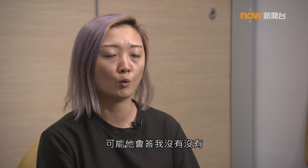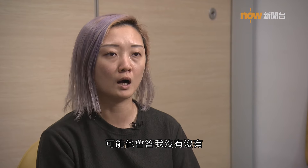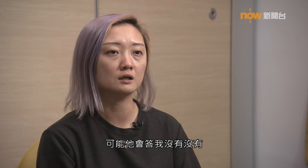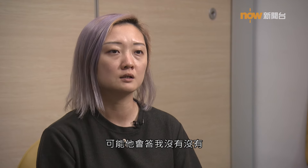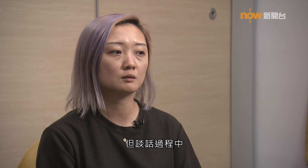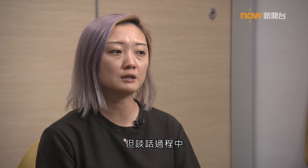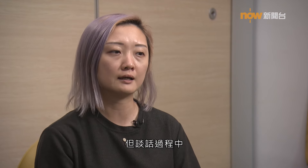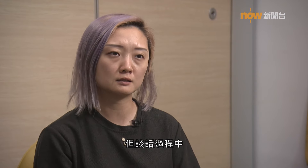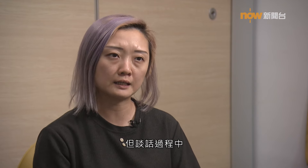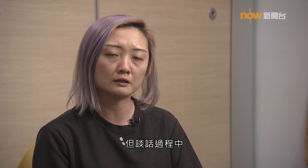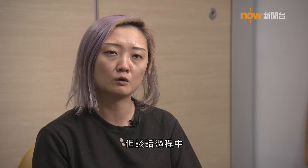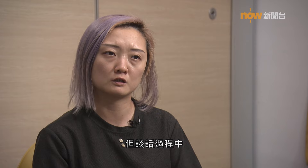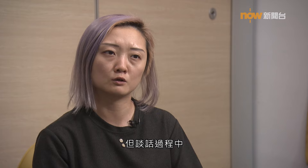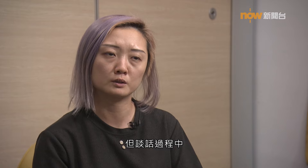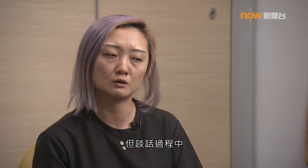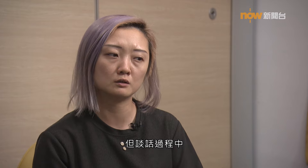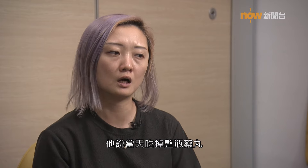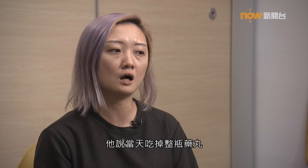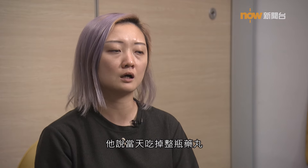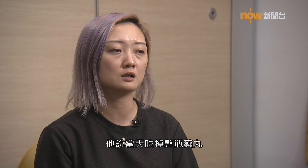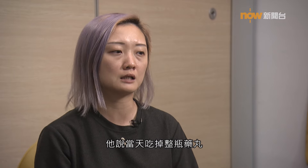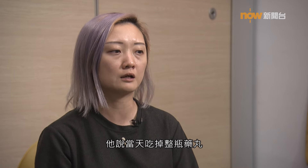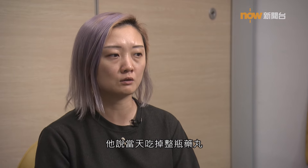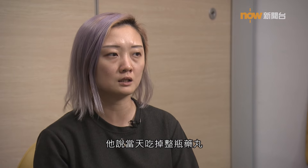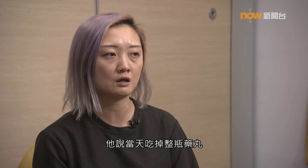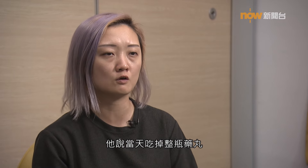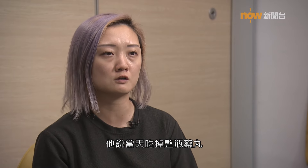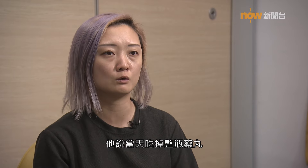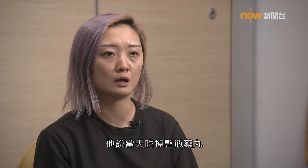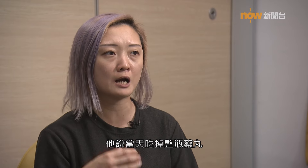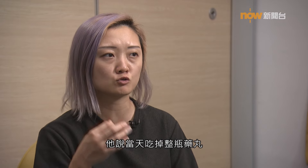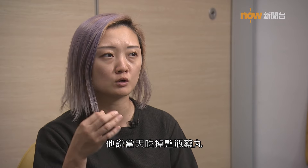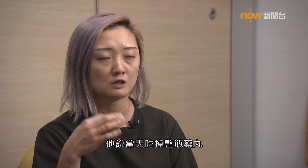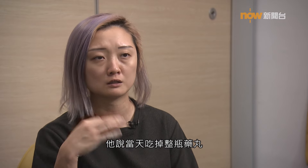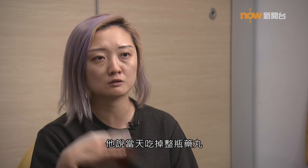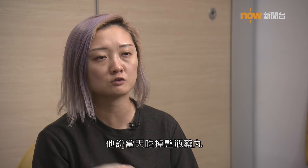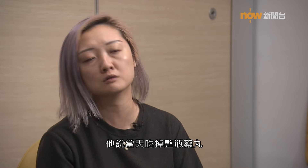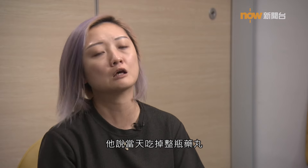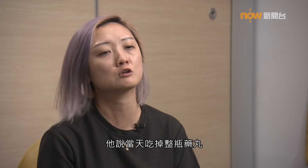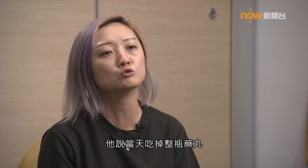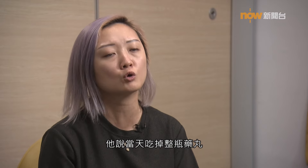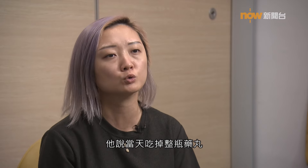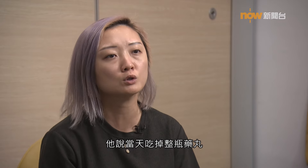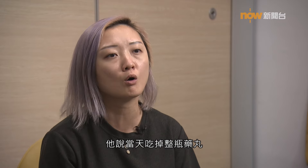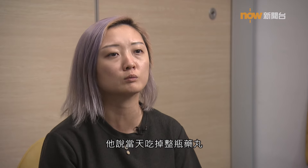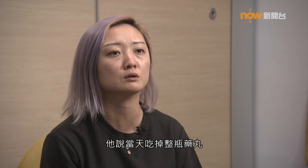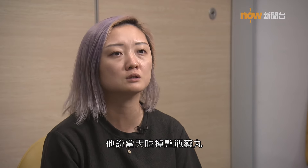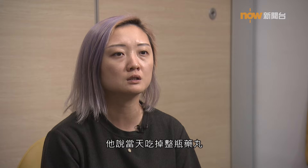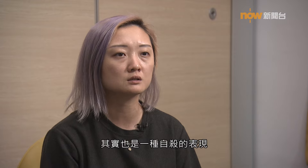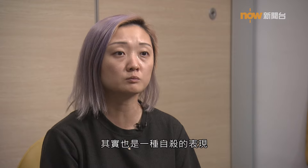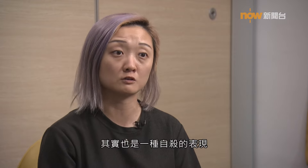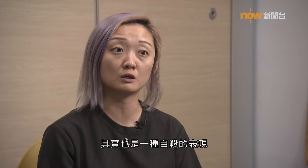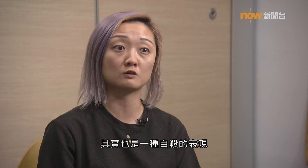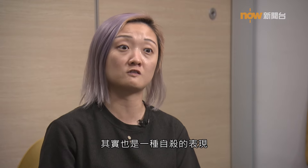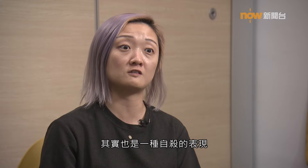啊。咁但係傾偈過程裏邊，佢話啊係啊，但係嗰日咧我就趴咗成張藥丸咯咁樣。咁其實都係個自殺